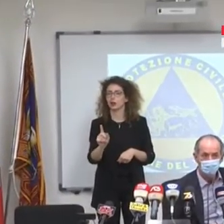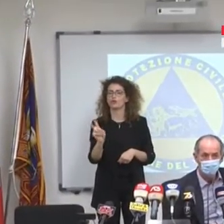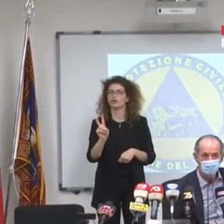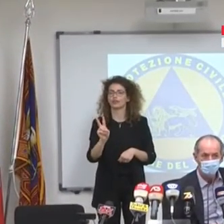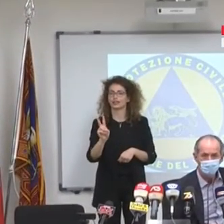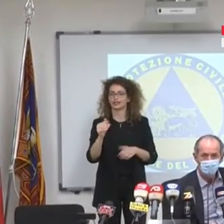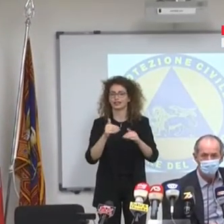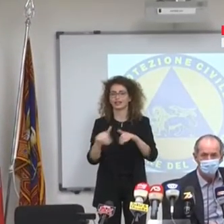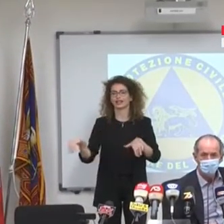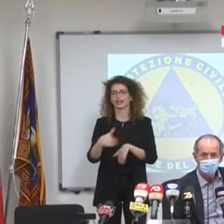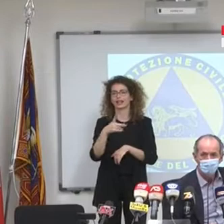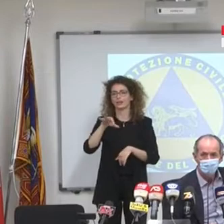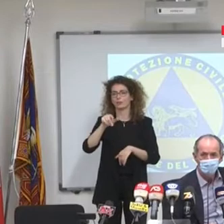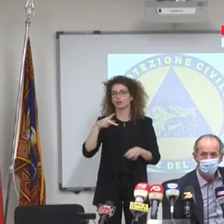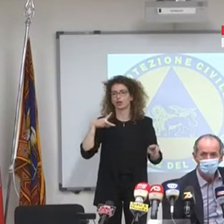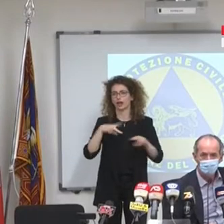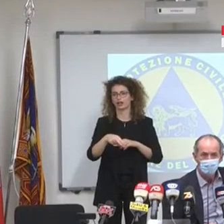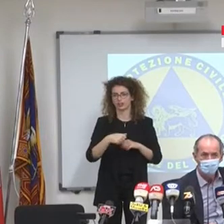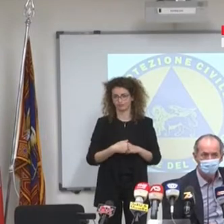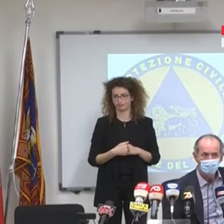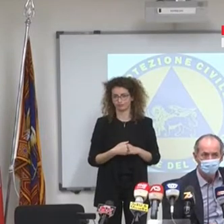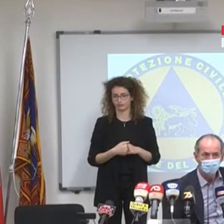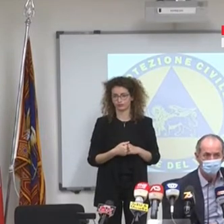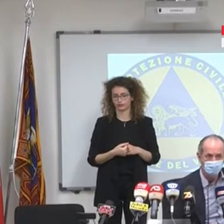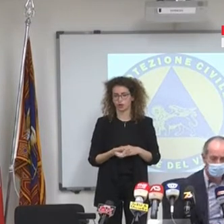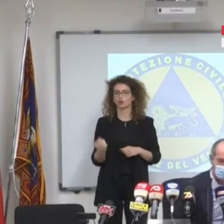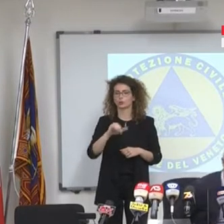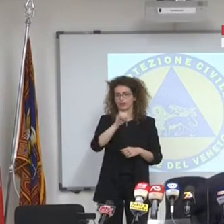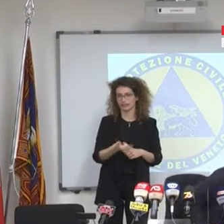inaugura la Pedemontana. E quindi domani